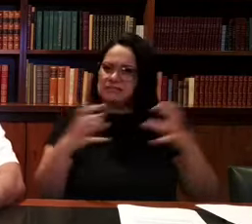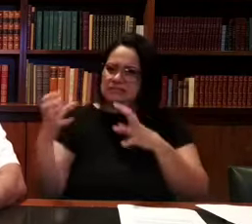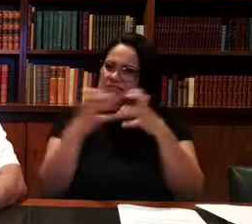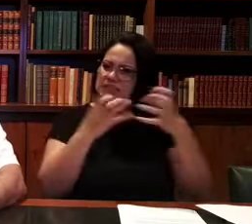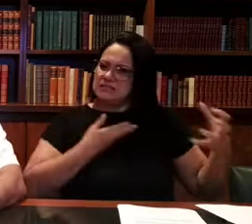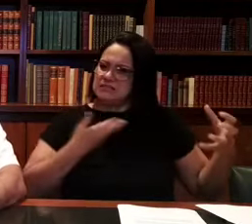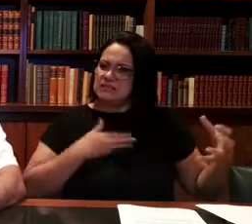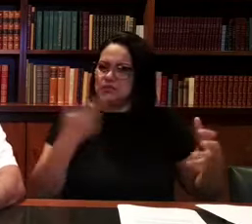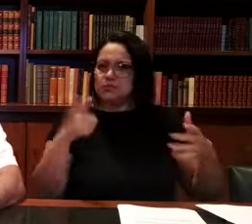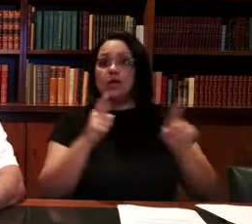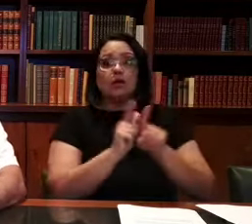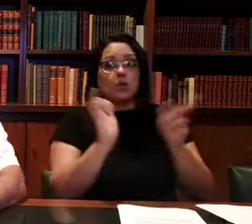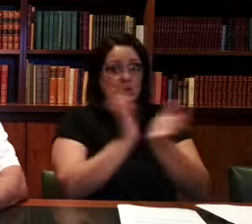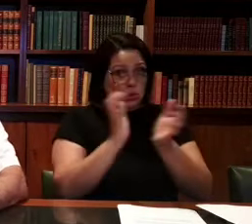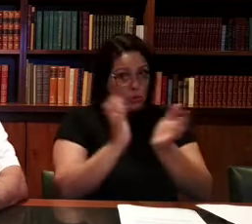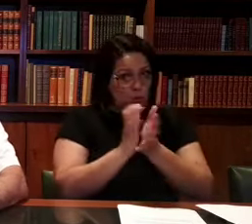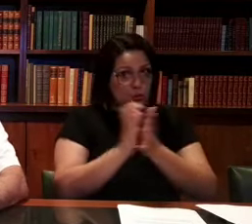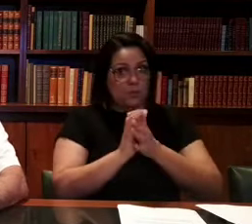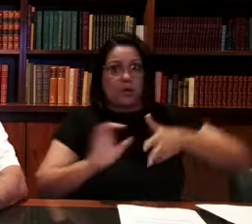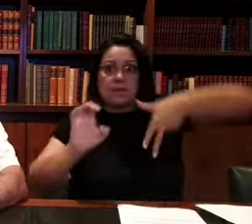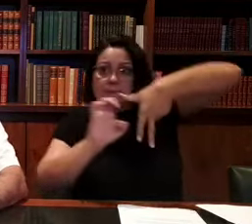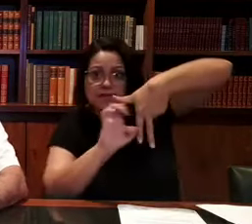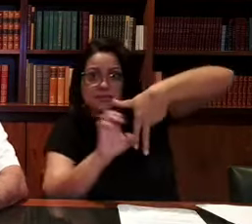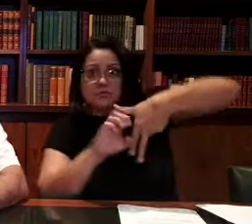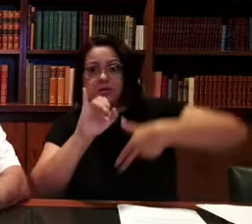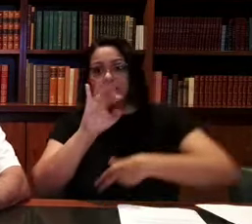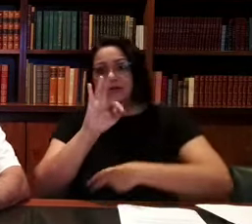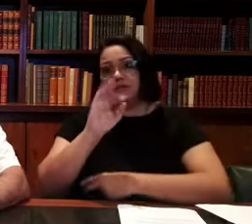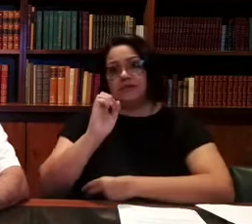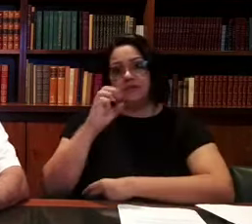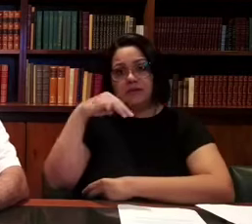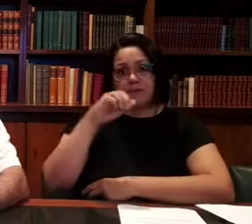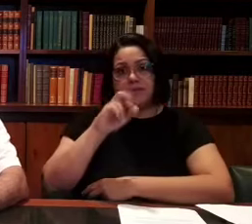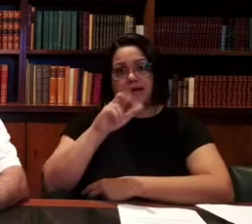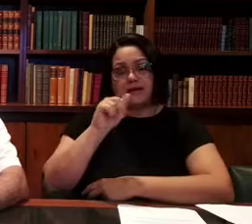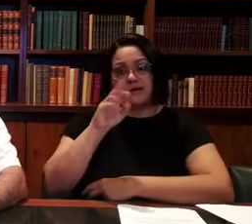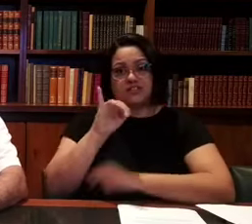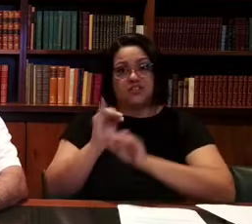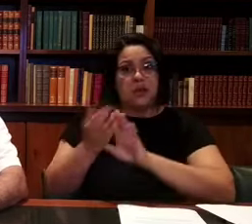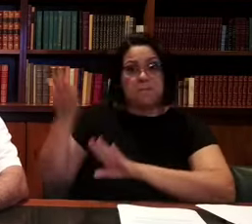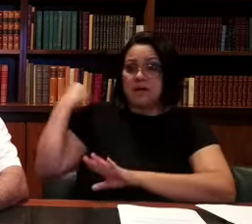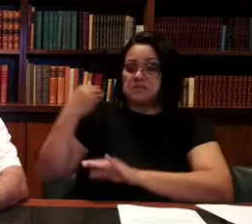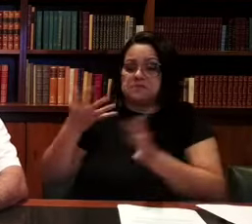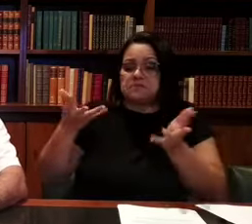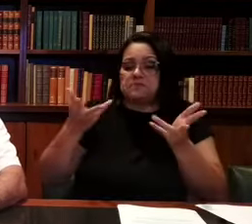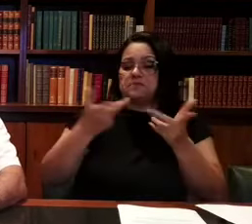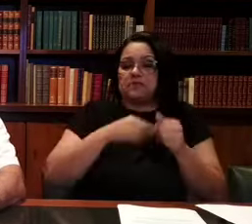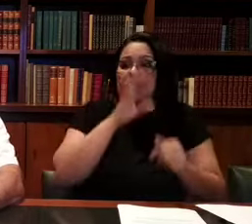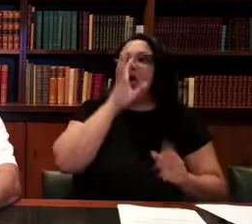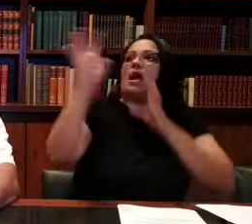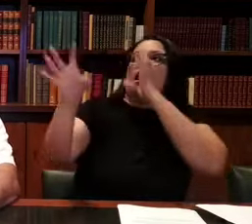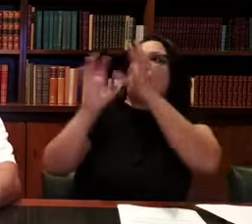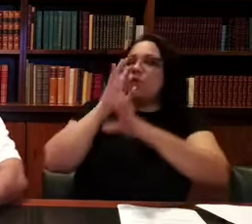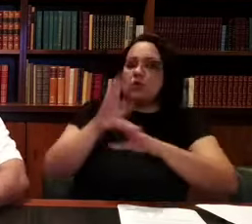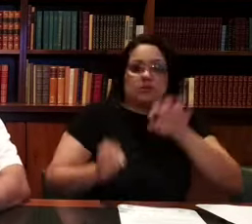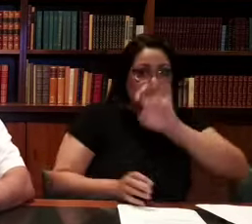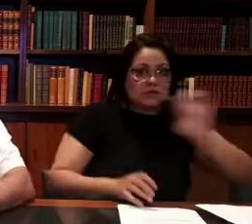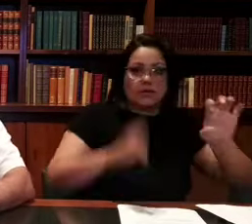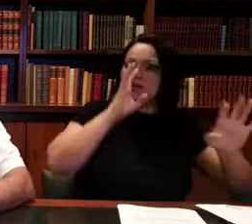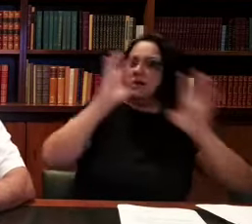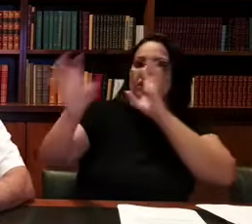trabalho Itamaraty não muito pro fico acesso são de esquerda sempre acusando os Estados Unidos os problemas